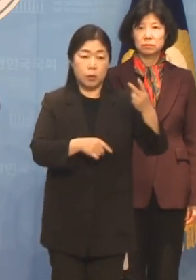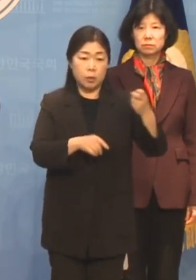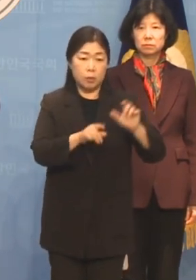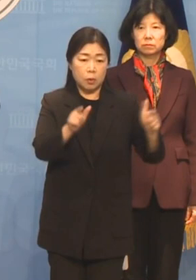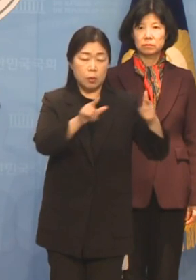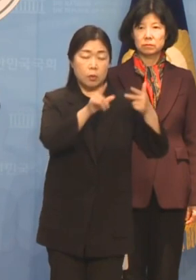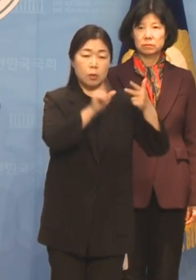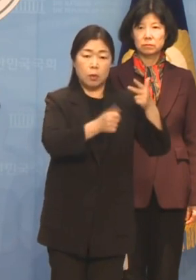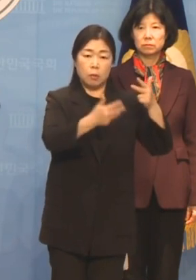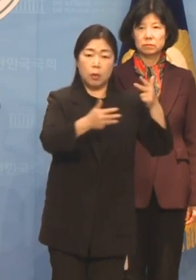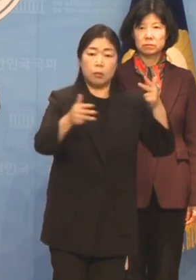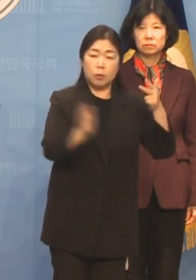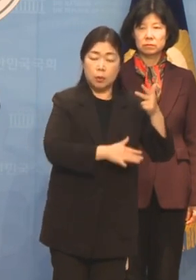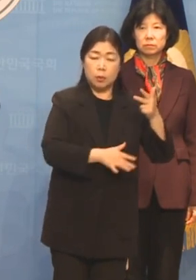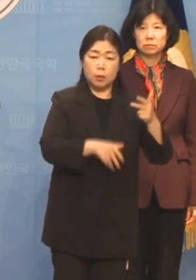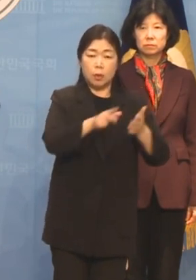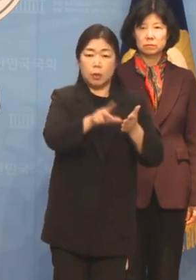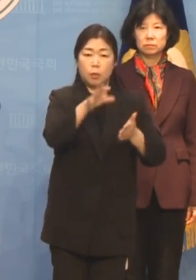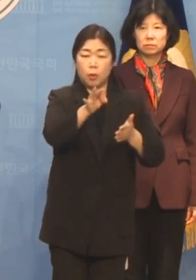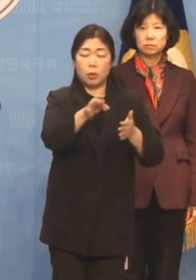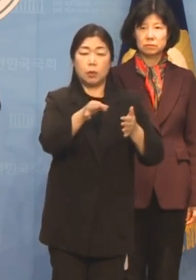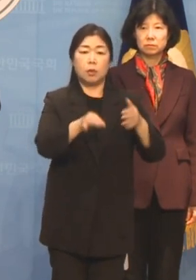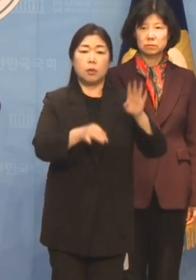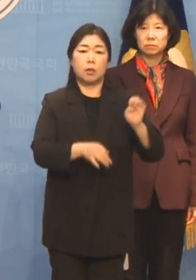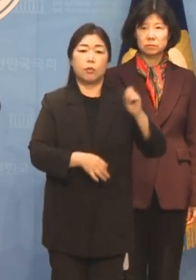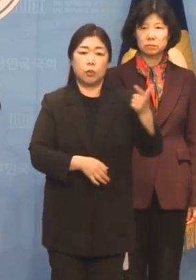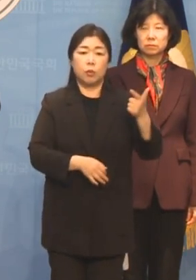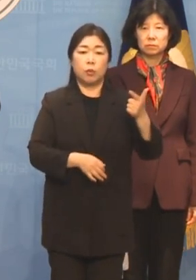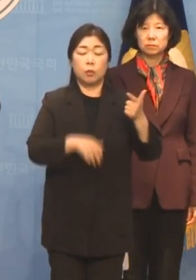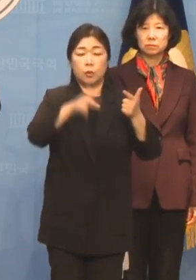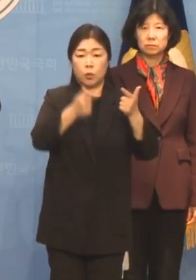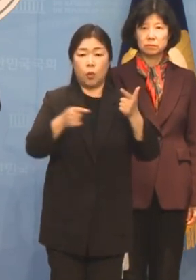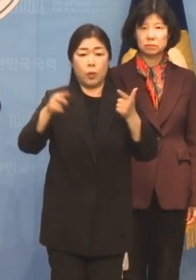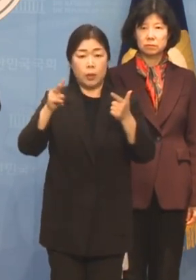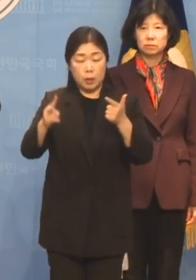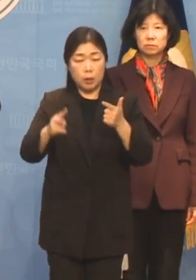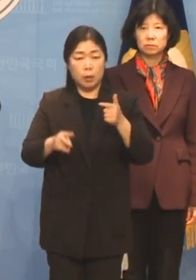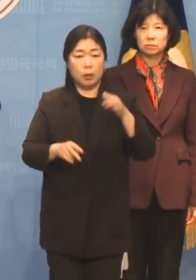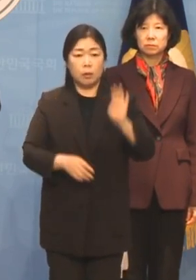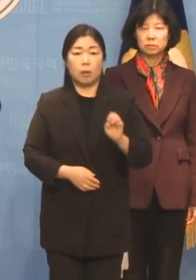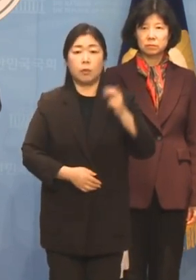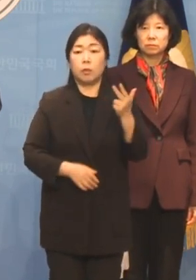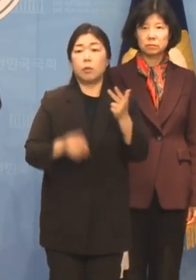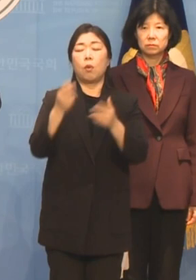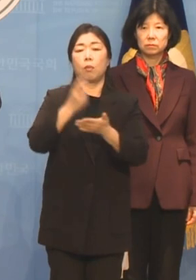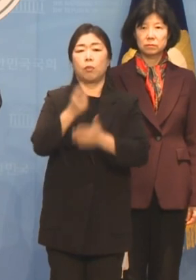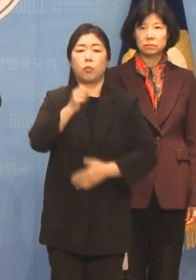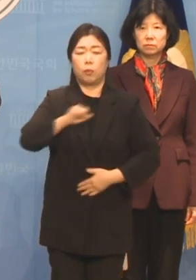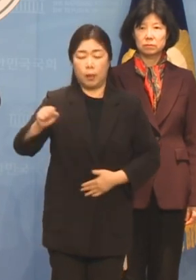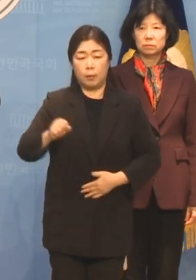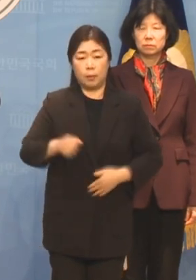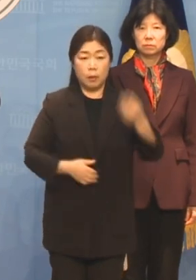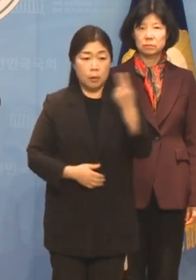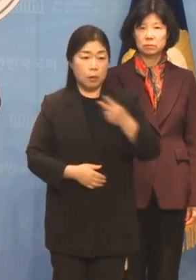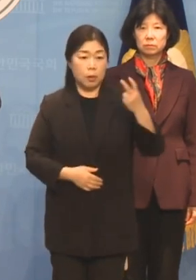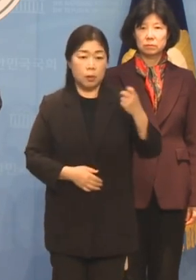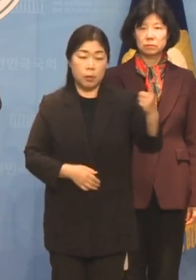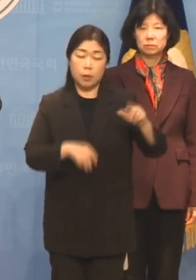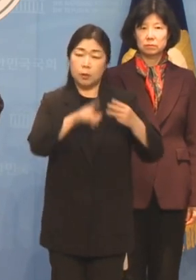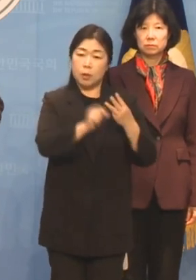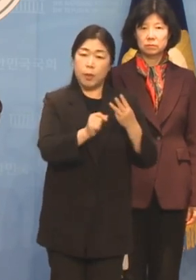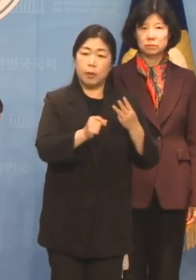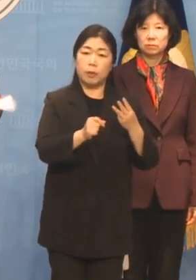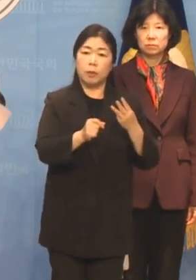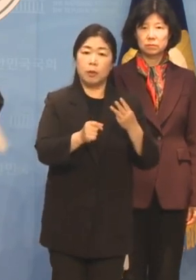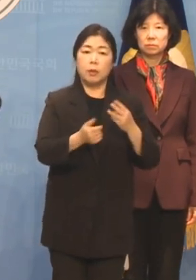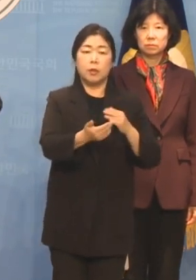7월 8일부터 시행된 자본시장법 46조, 46조 2, 47조 위반, 2021년 3월 24일 이전